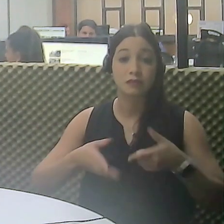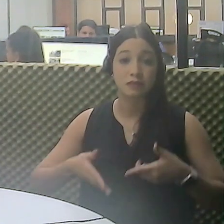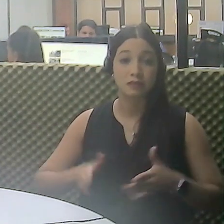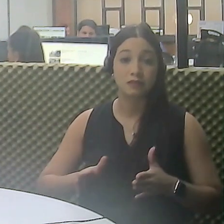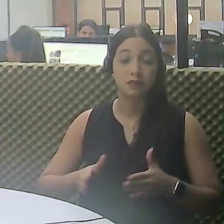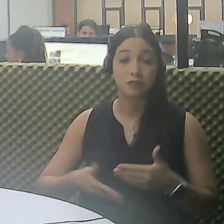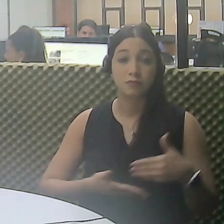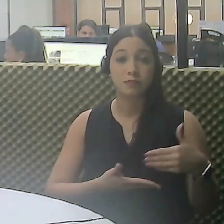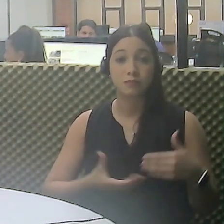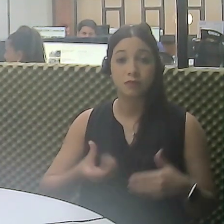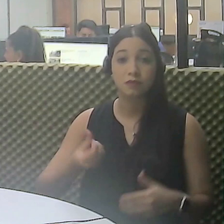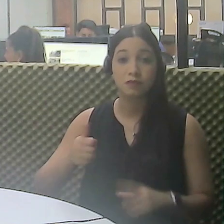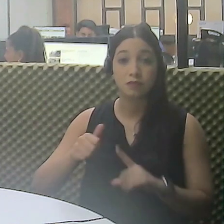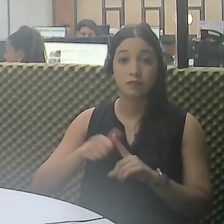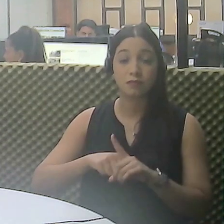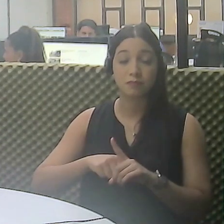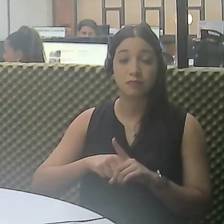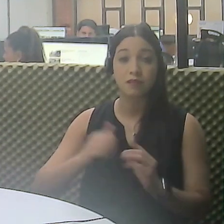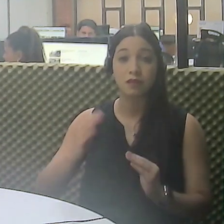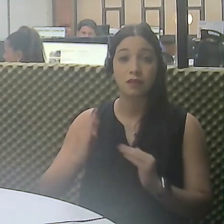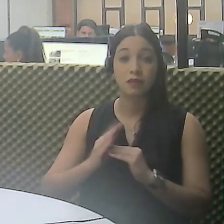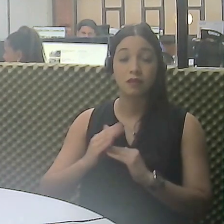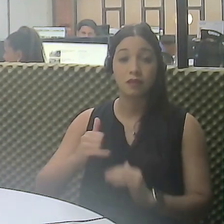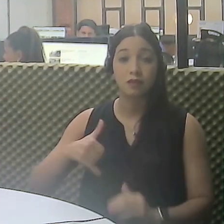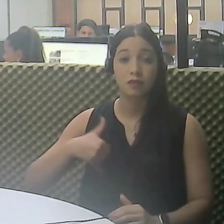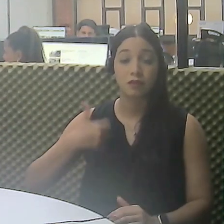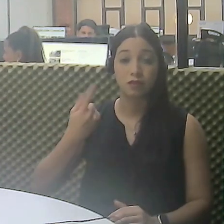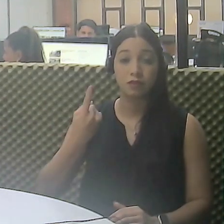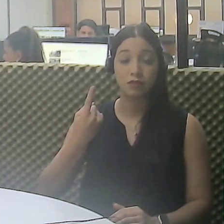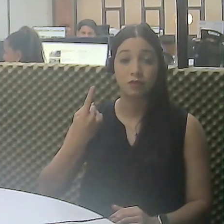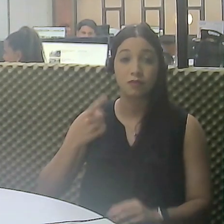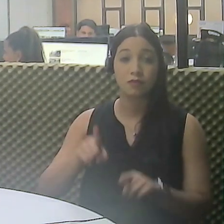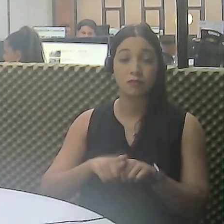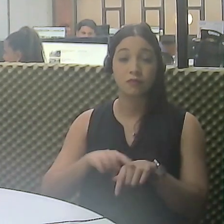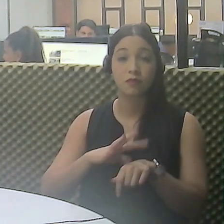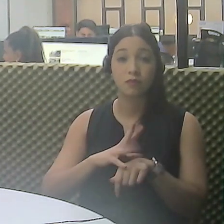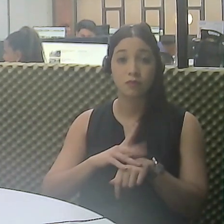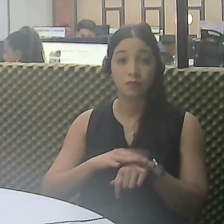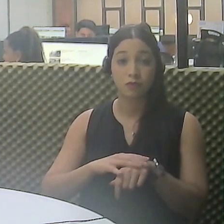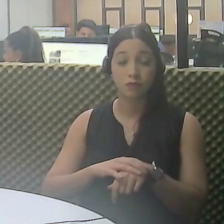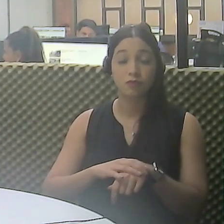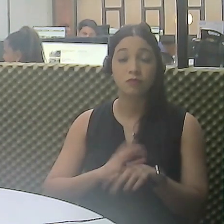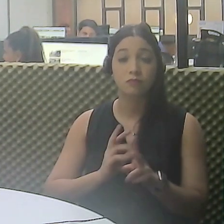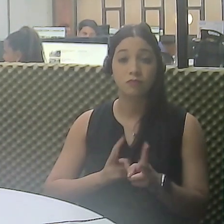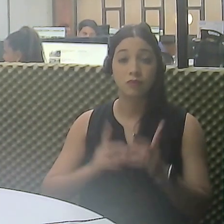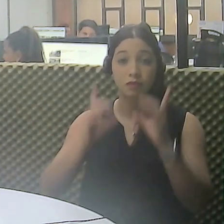6 meses a menores de 6 anos, pessoas com comorbidades e deficiência permanente